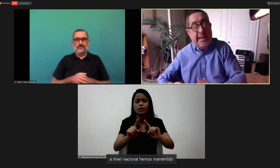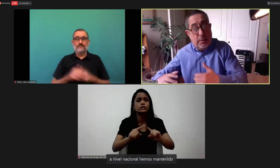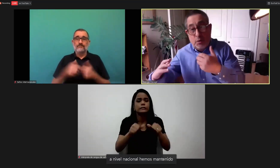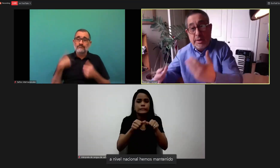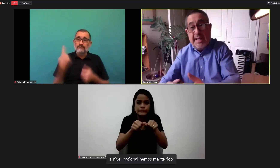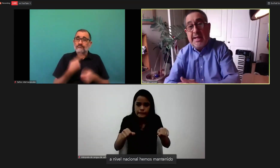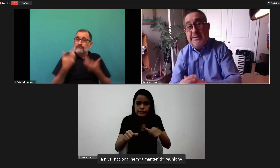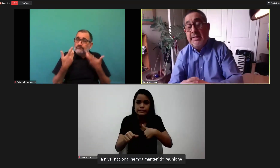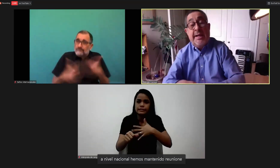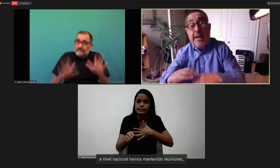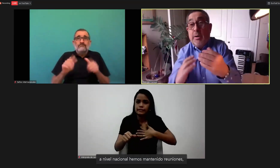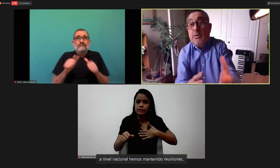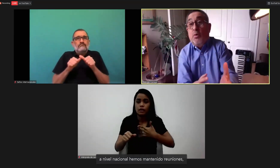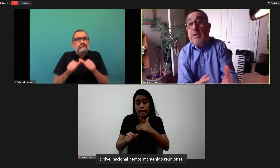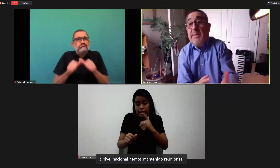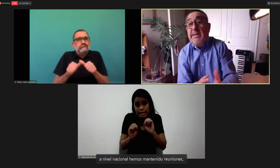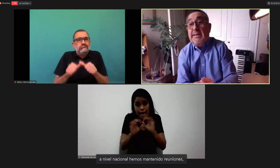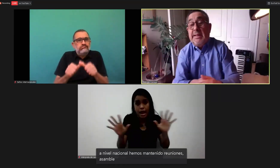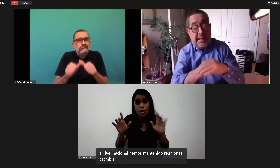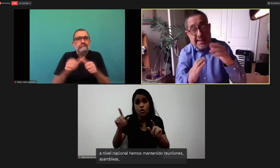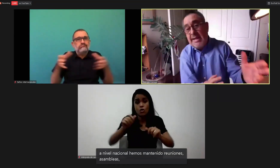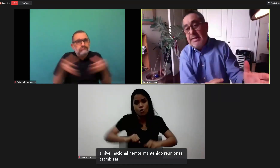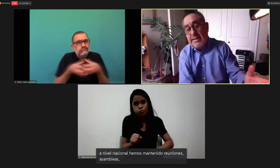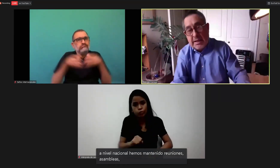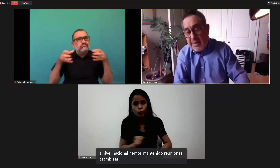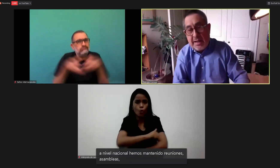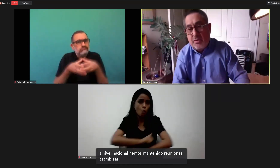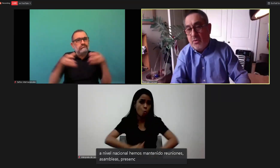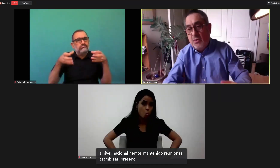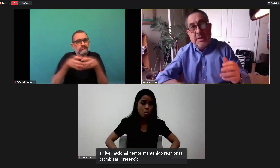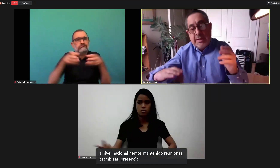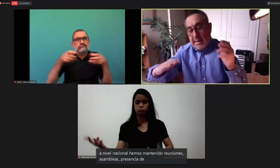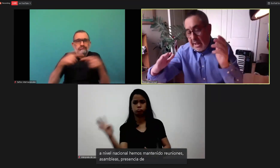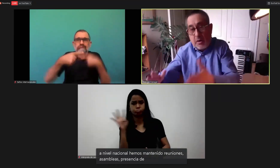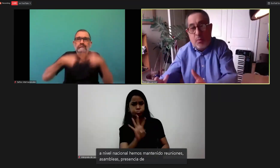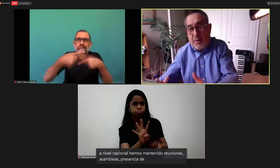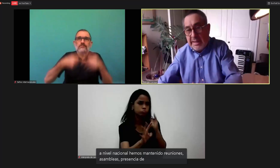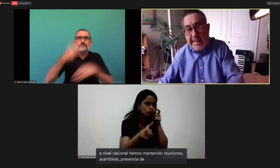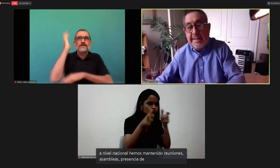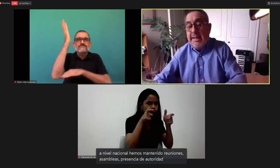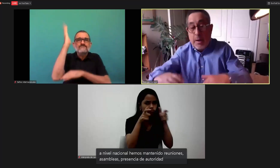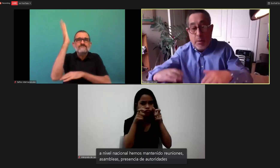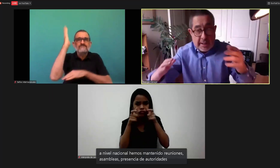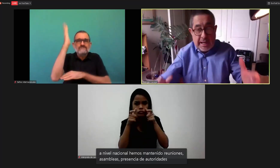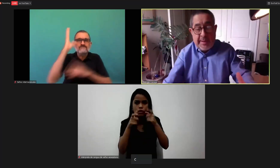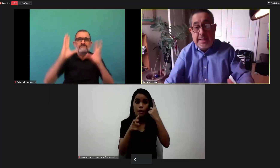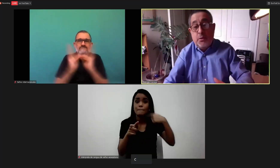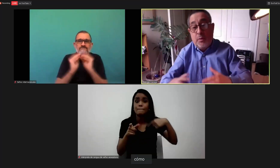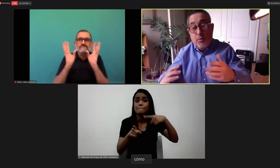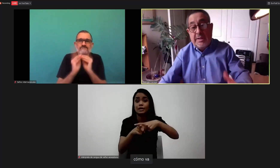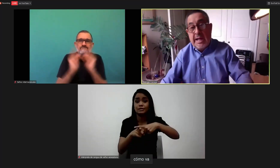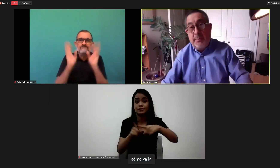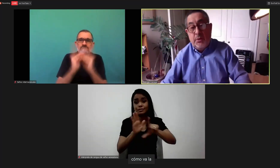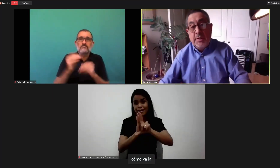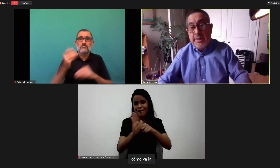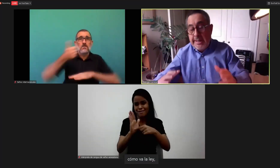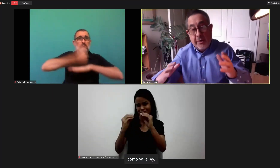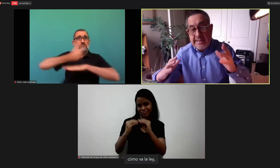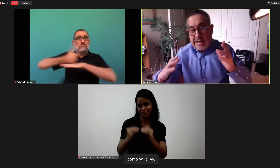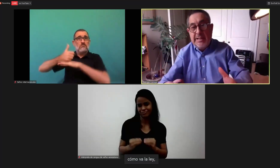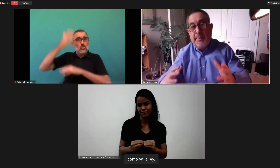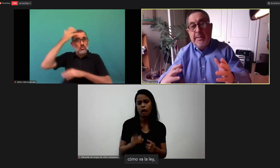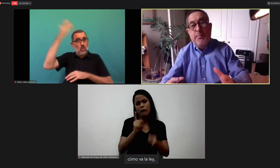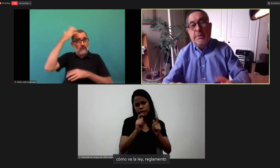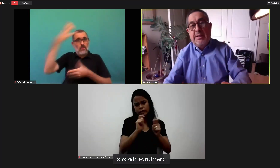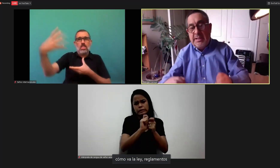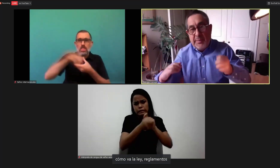presencia de las autoridades en cuanto justamente a esta ley del trabajo, a cómo va la ley, algunos reglamentos, algunos cambios, y creo que